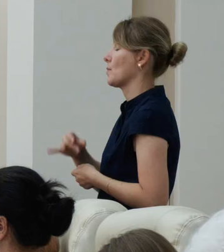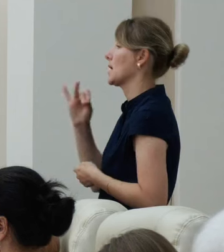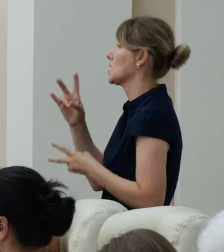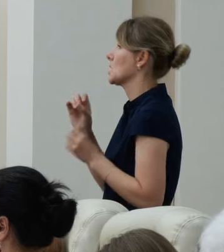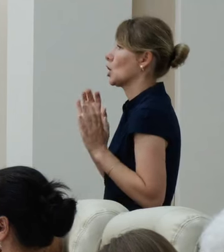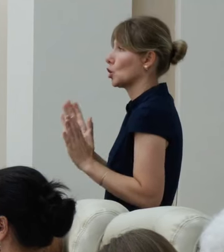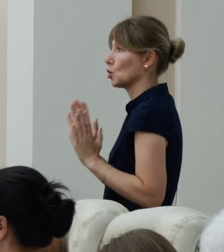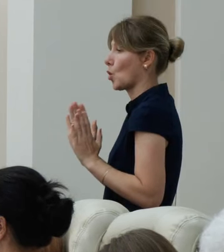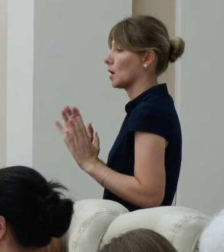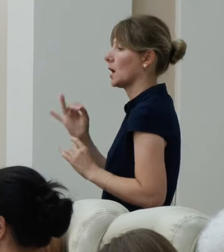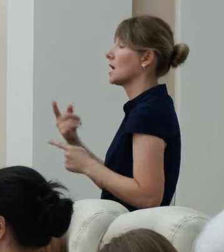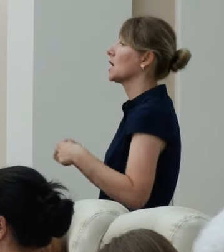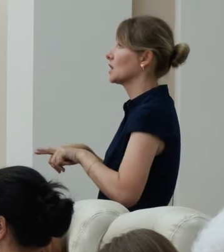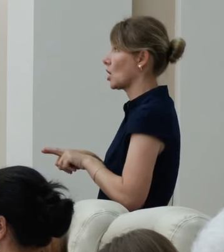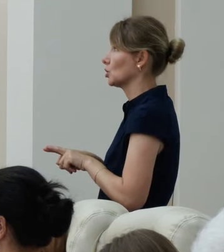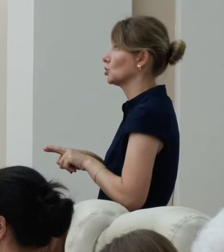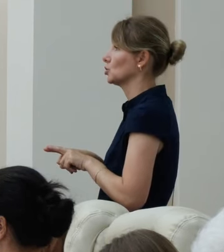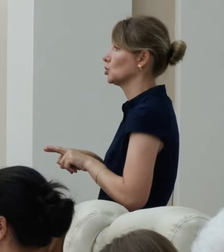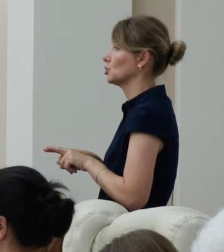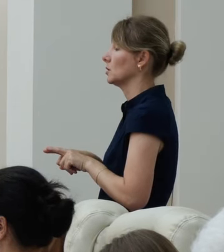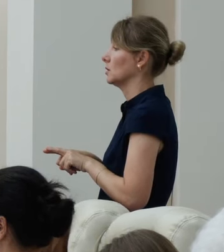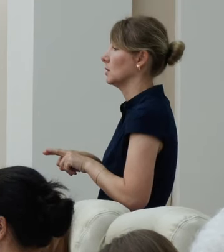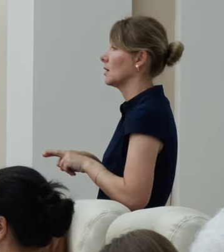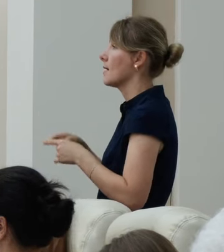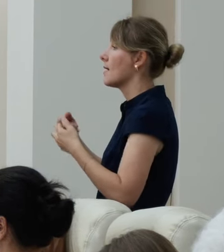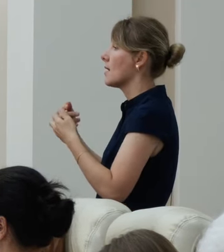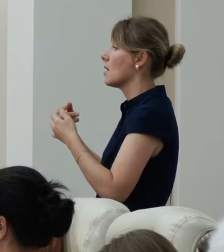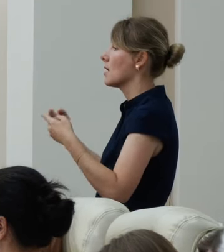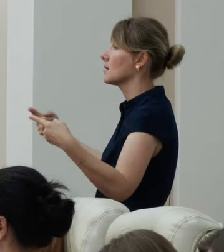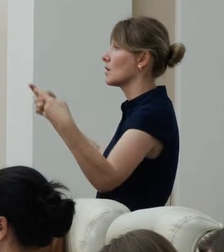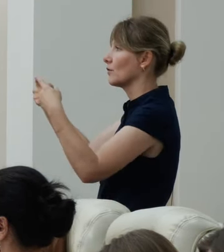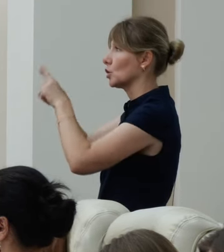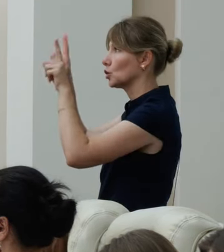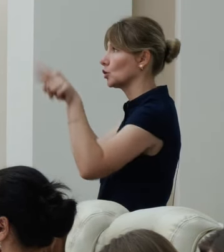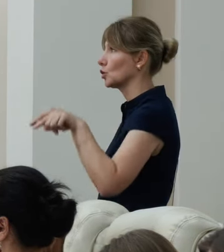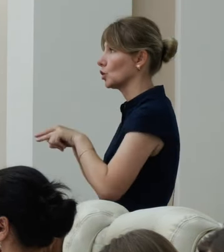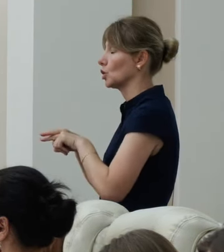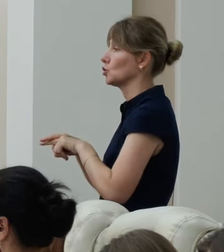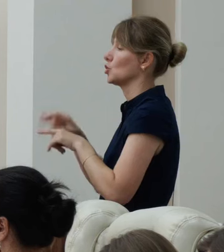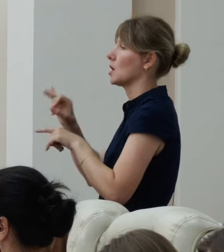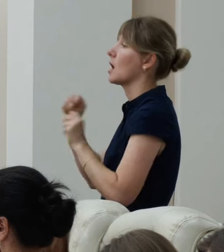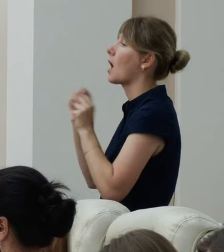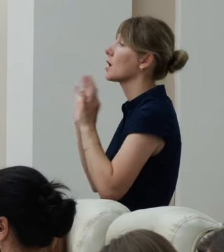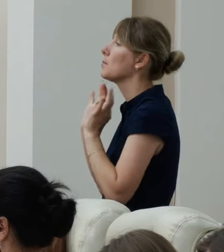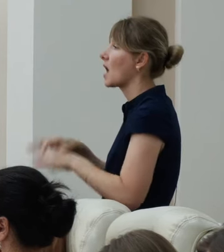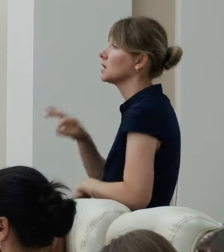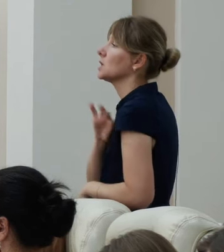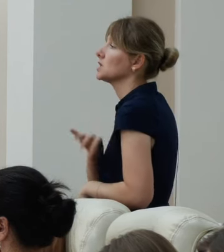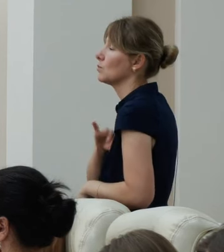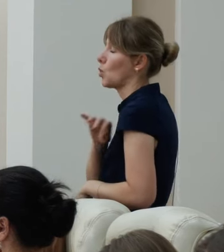nu în ultimul rând introducerea de module de monitorizare, evaluare și utilizare a datelor